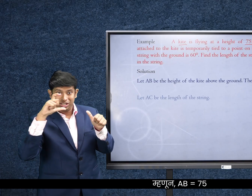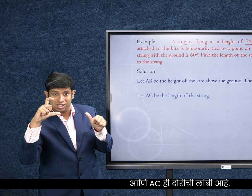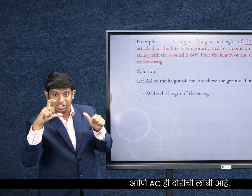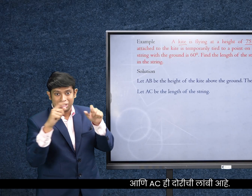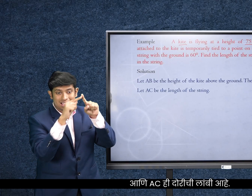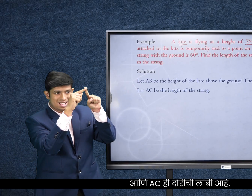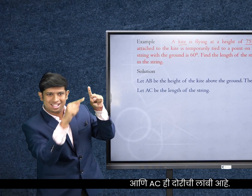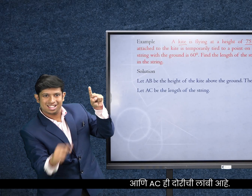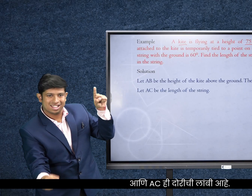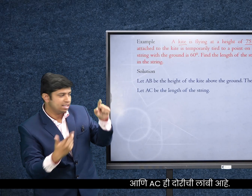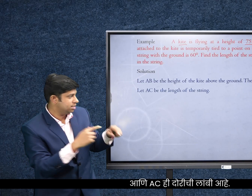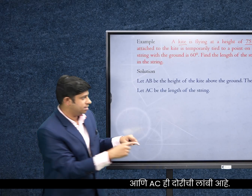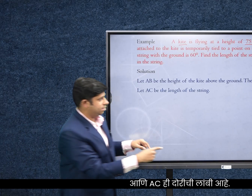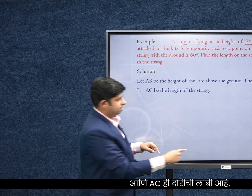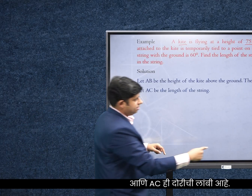आणि AC ही दोरीची लांबी आहे.